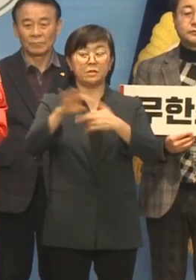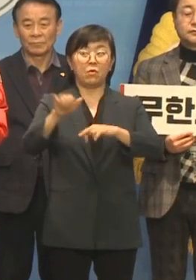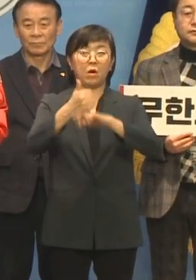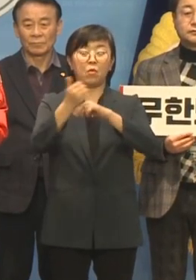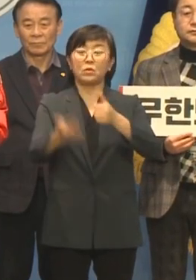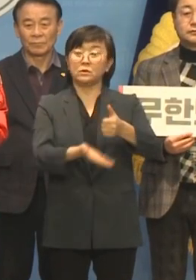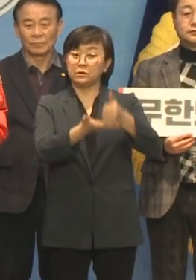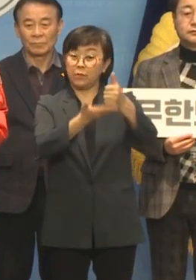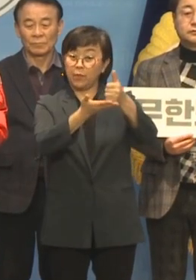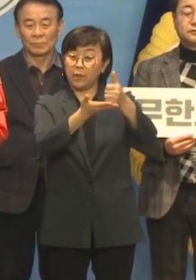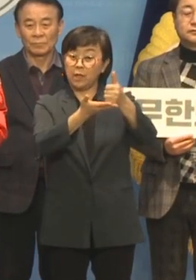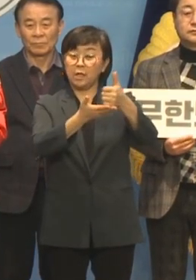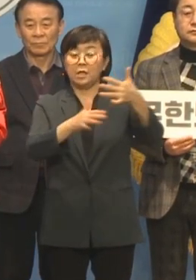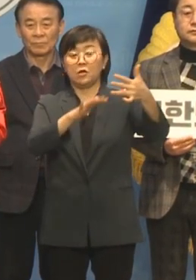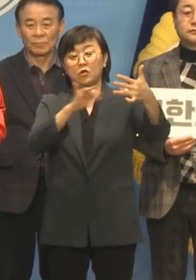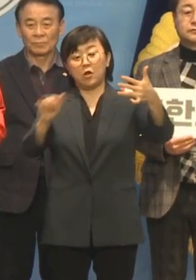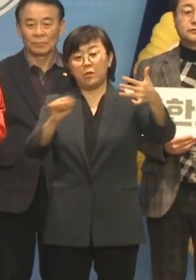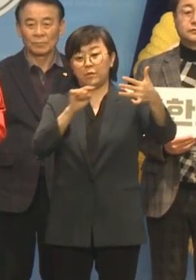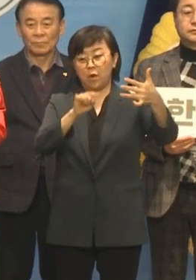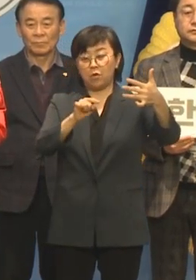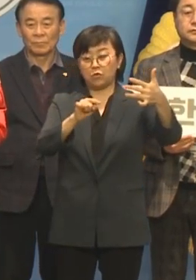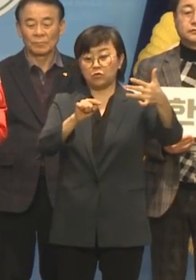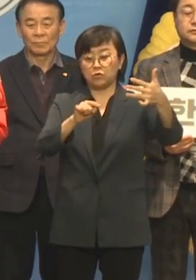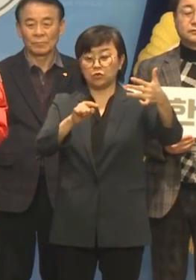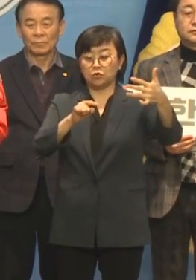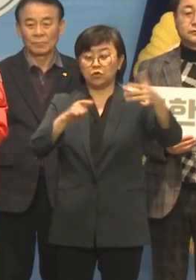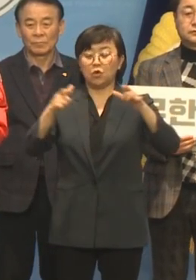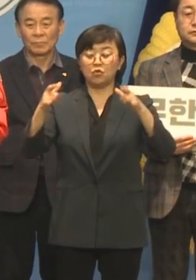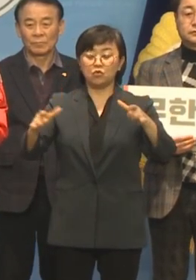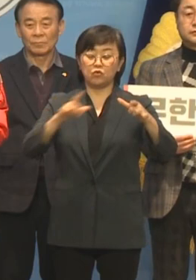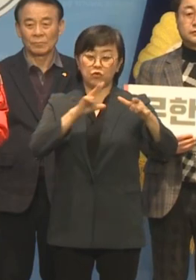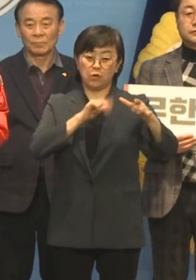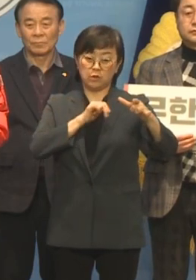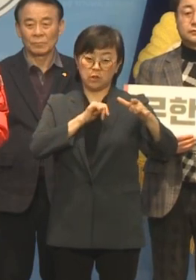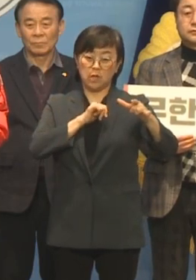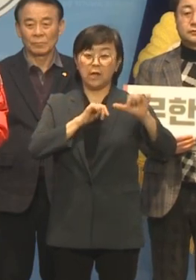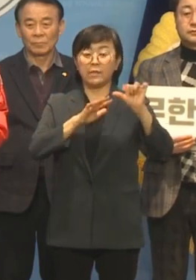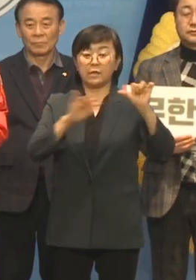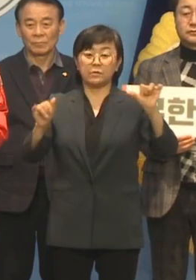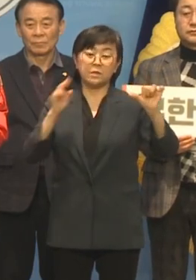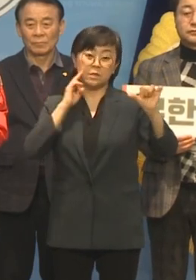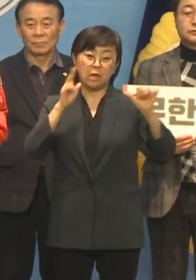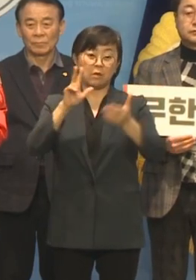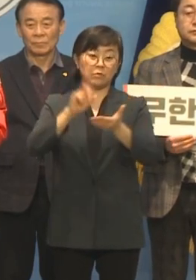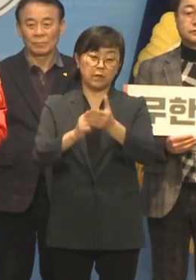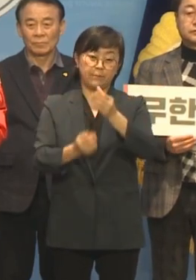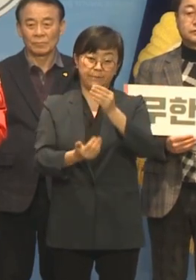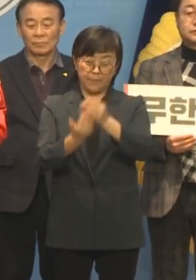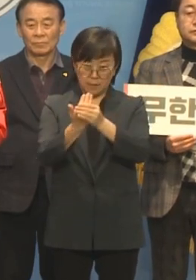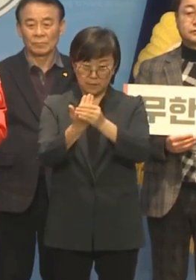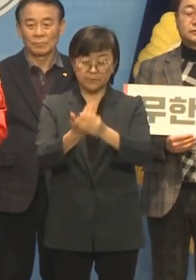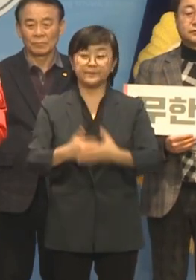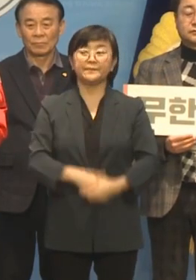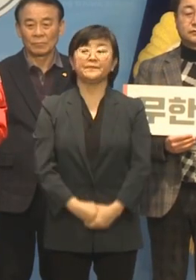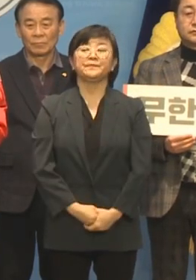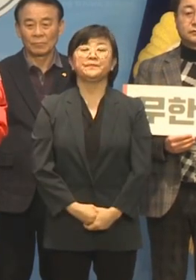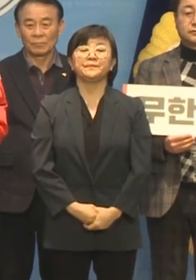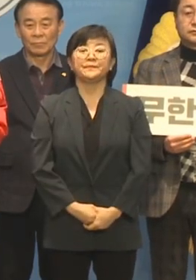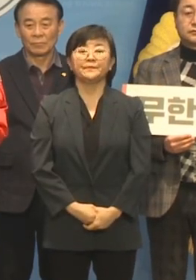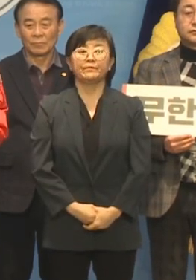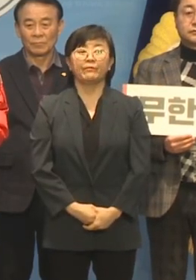공천한 총 8명의 구의원 중에 5명한테 심각한 문제가 발생했습니다.